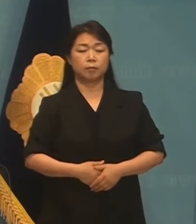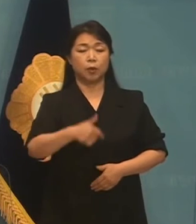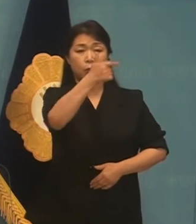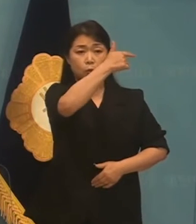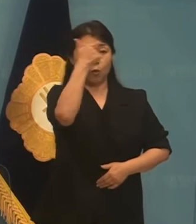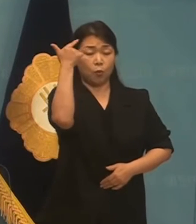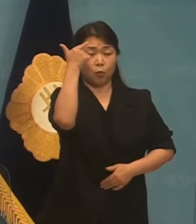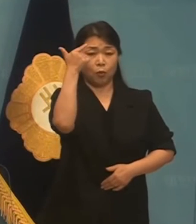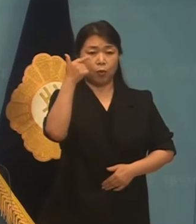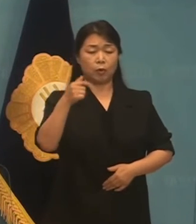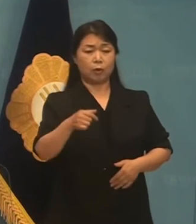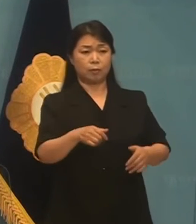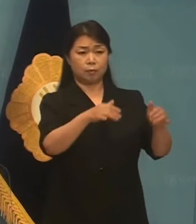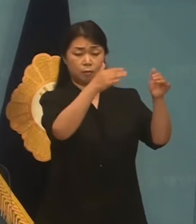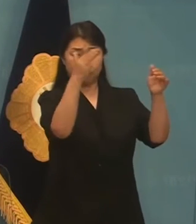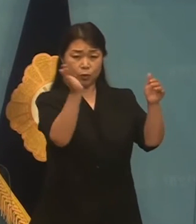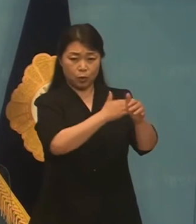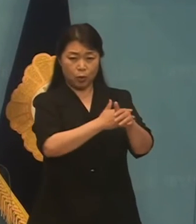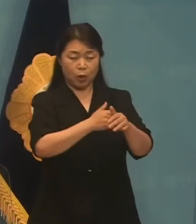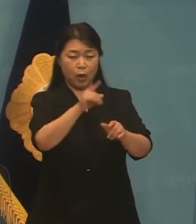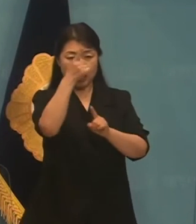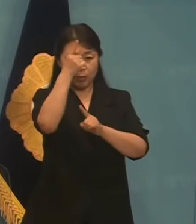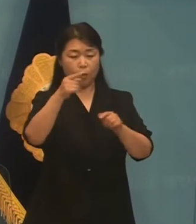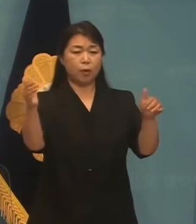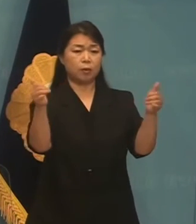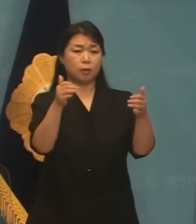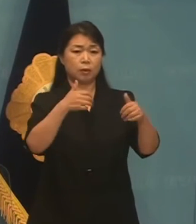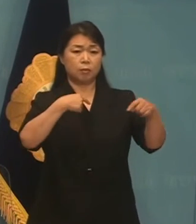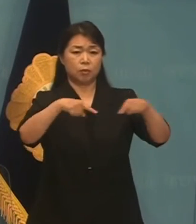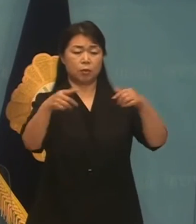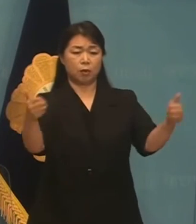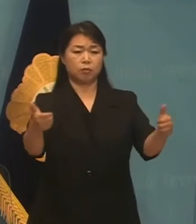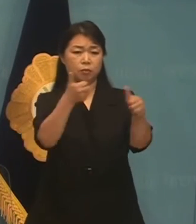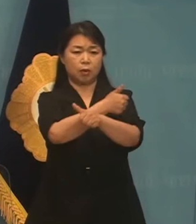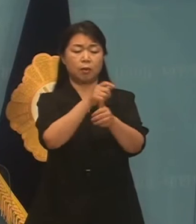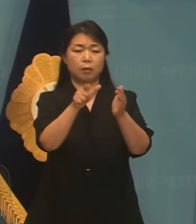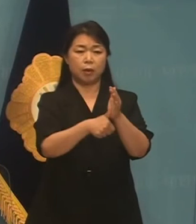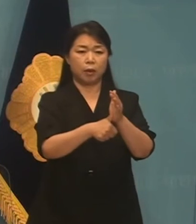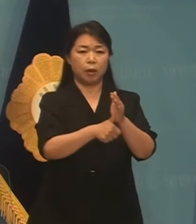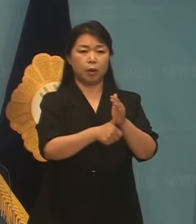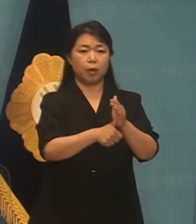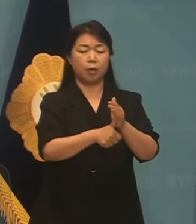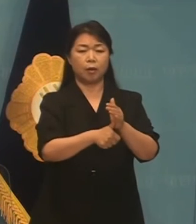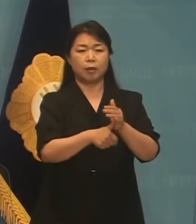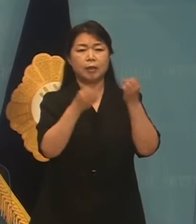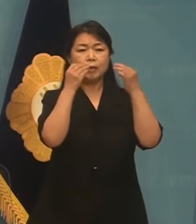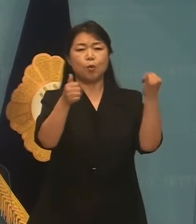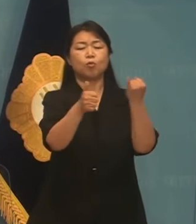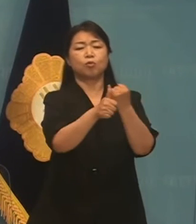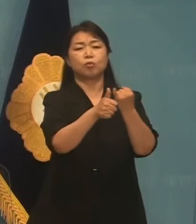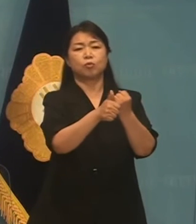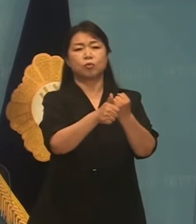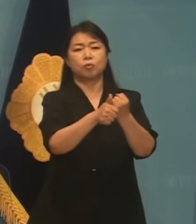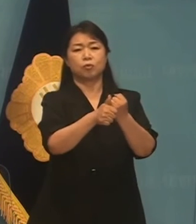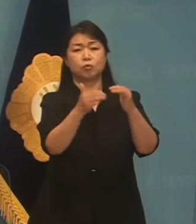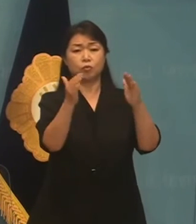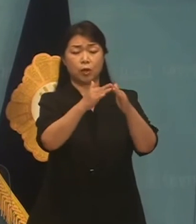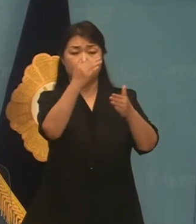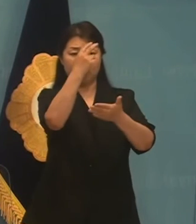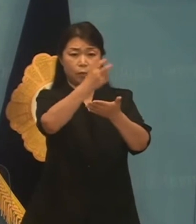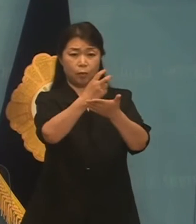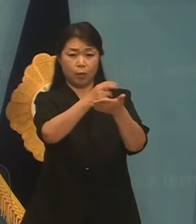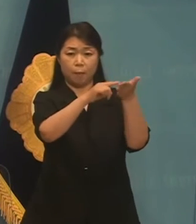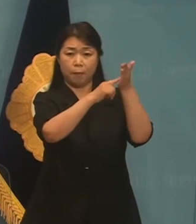노무현에서 이명박으로 정권이 교체되던 때 보금자리 주택을 공약으로 들고 나왔습니다. 핵심